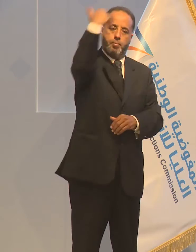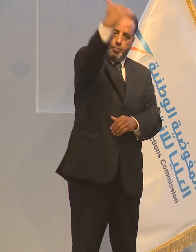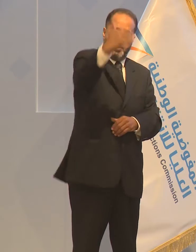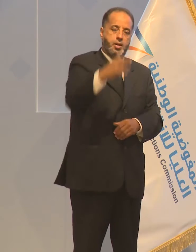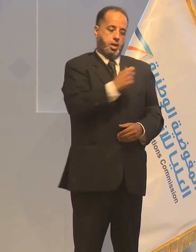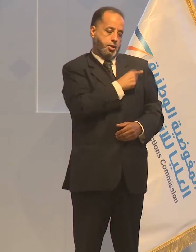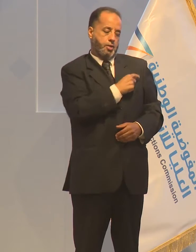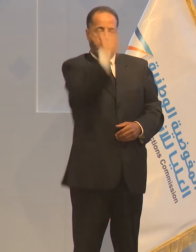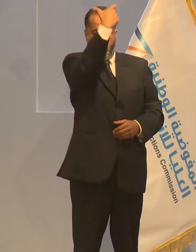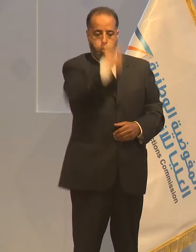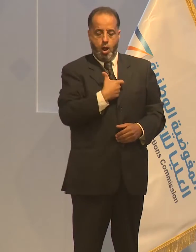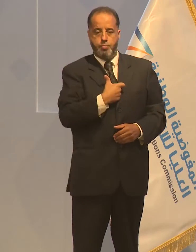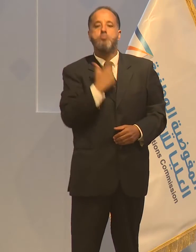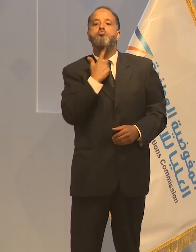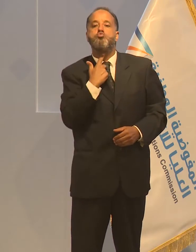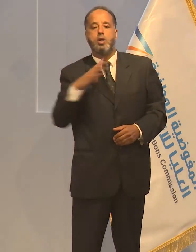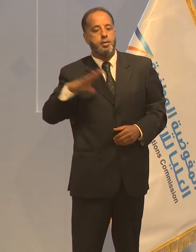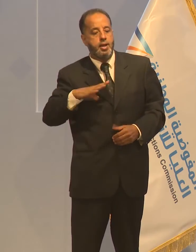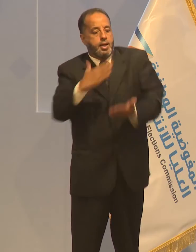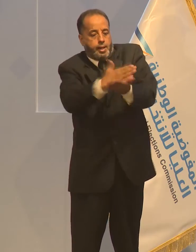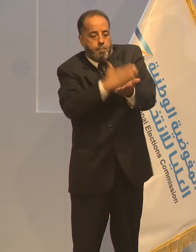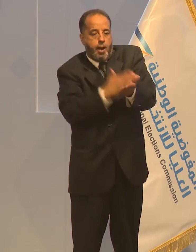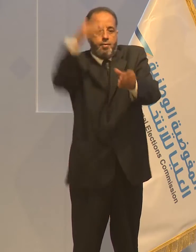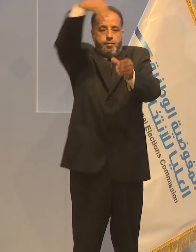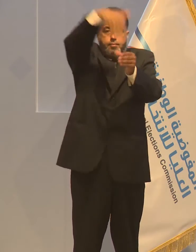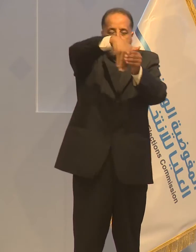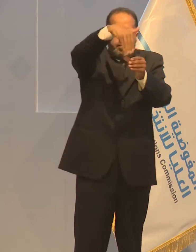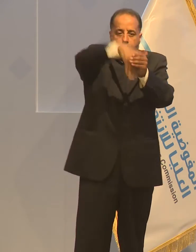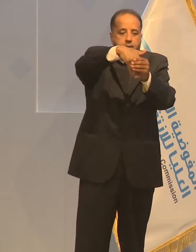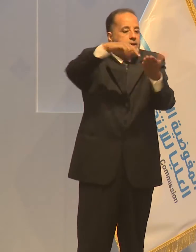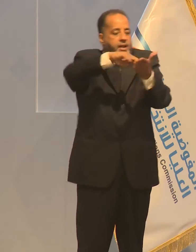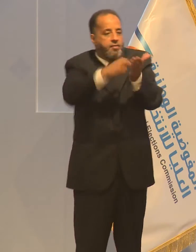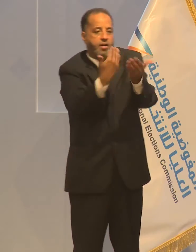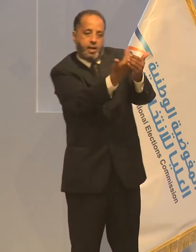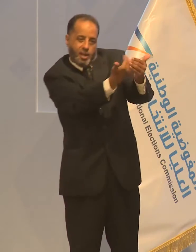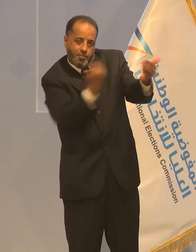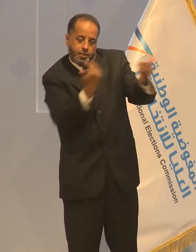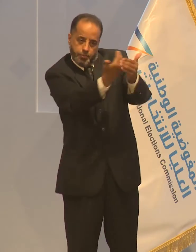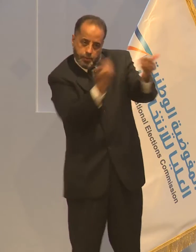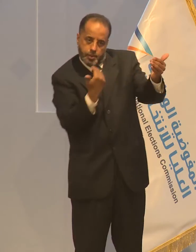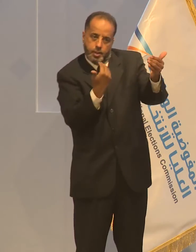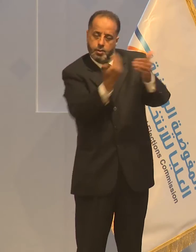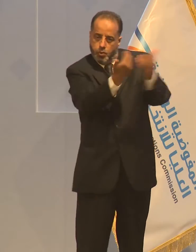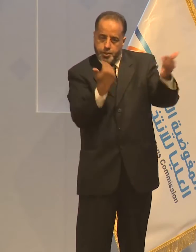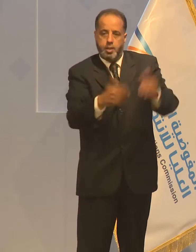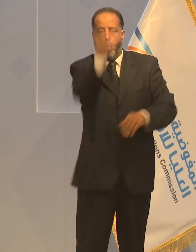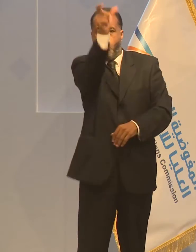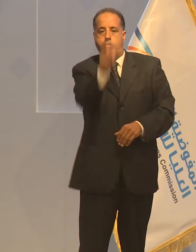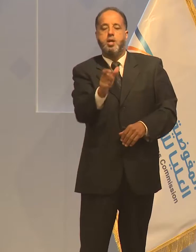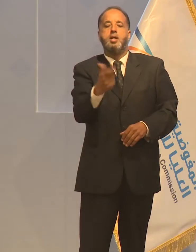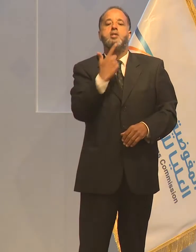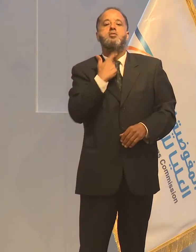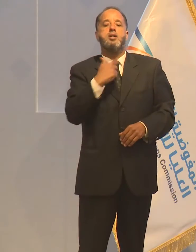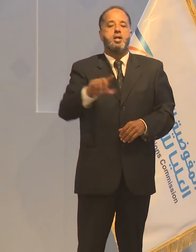هم نفسهم ناخبين شن المفروض يديروا قبل عملية الانتخاب، شن يوم الانتخاب، وبعدها أيضا تنظيم علاقتهم كمواطنين